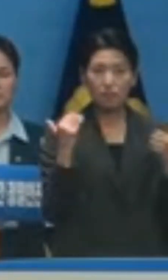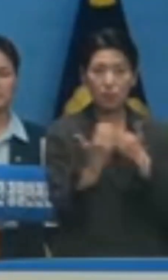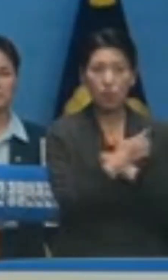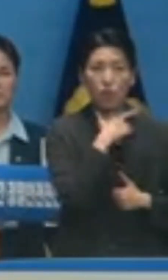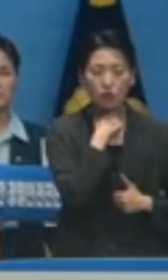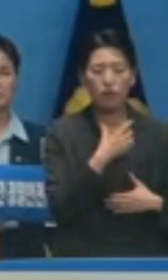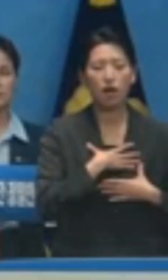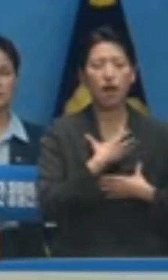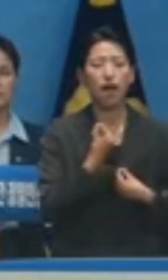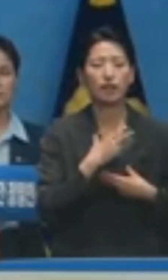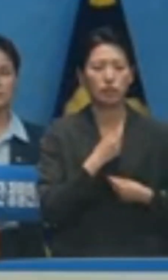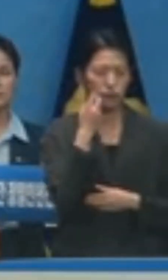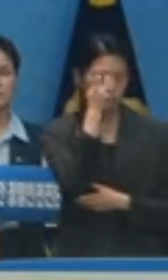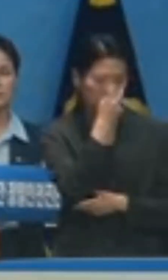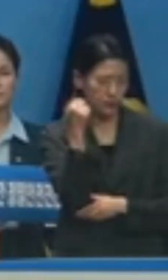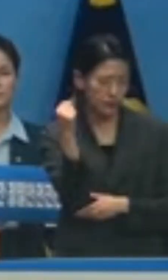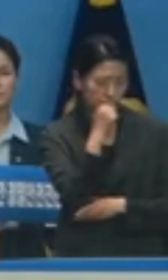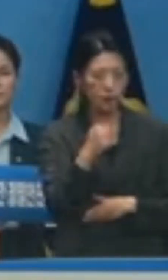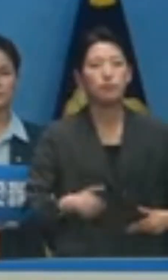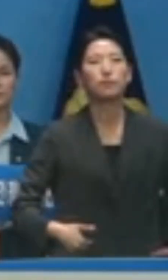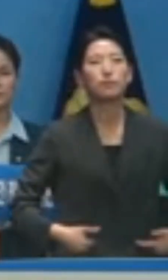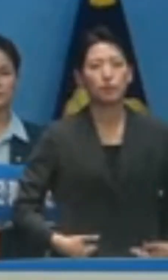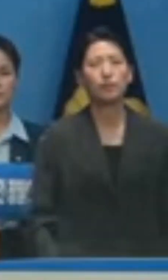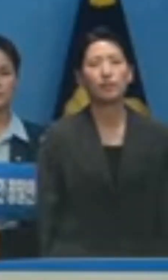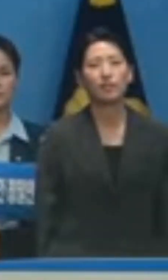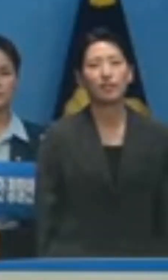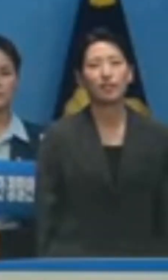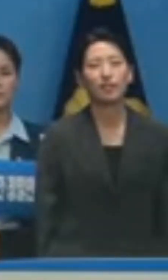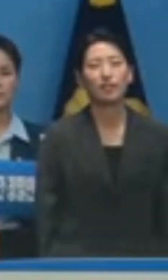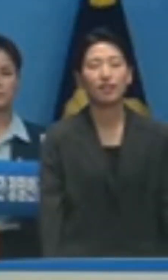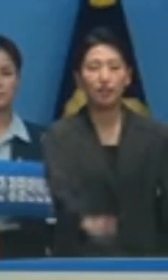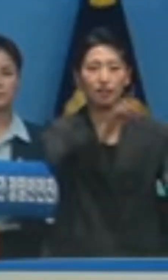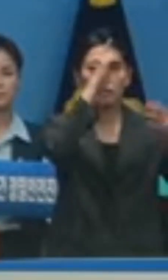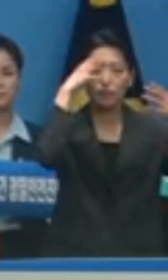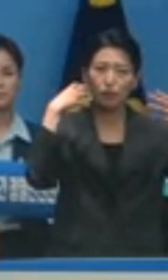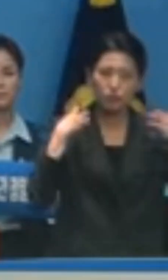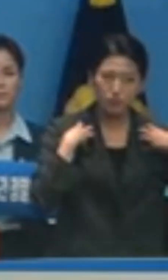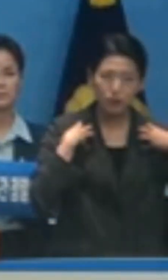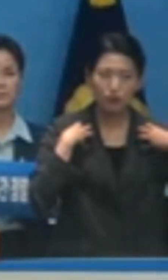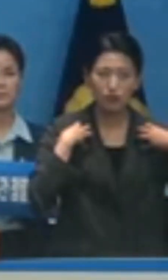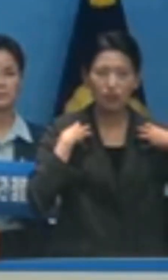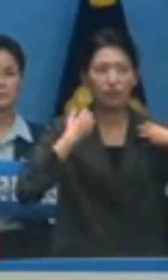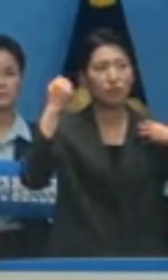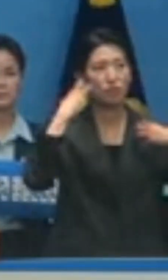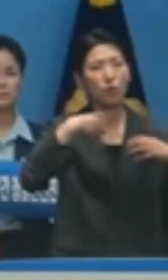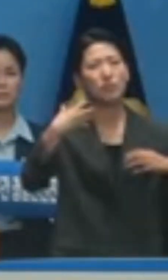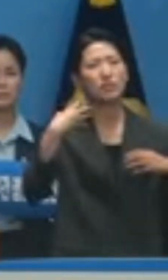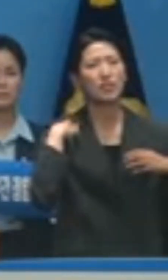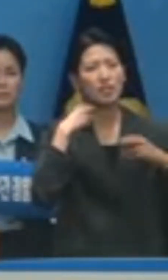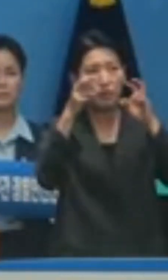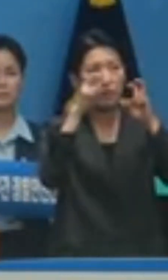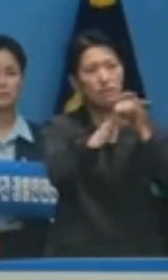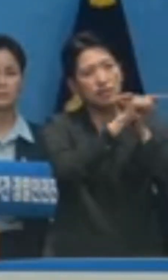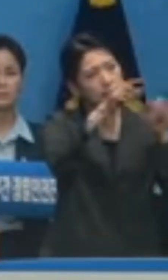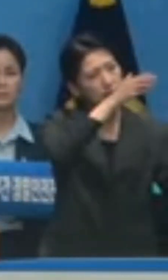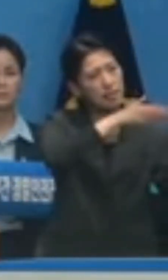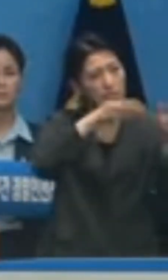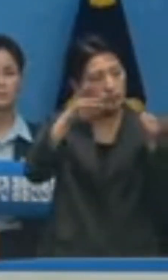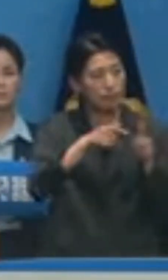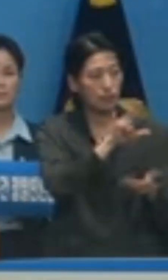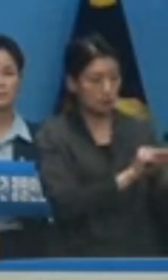이상 미뤄서는 안 됩니다. 다시 한번 정부 당국과 책임자에게 호소합니다.